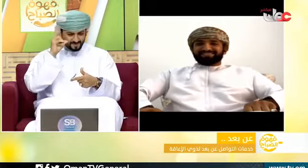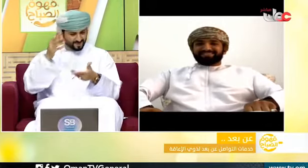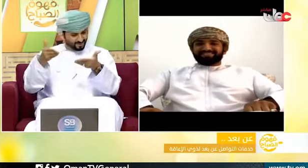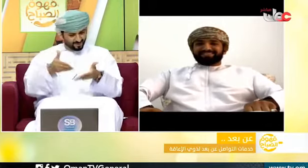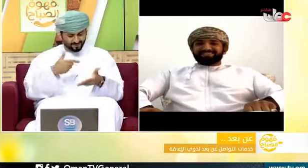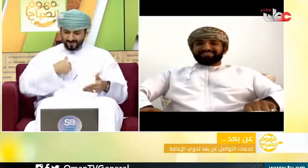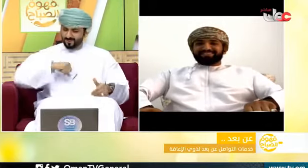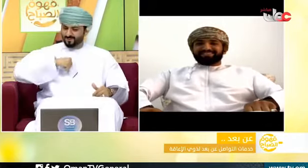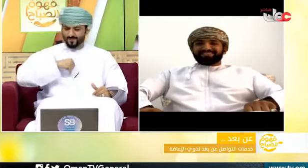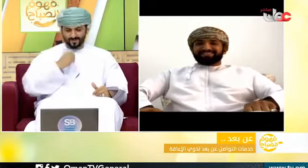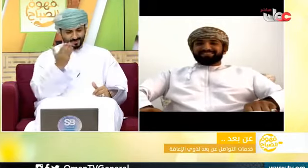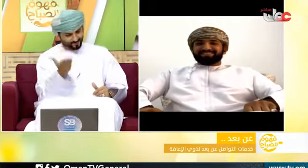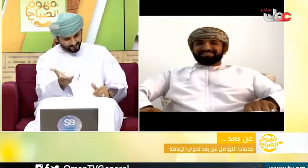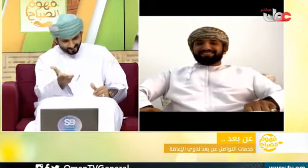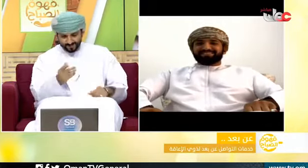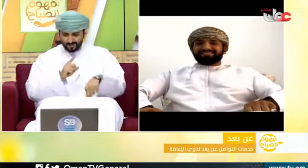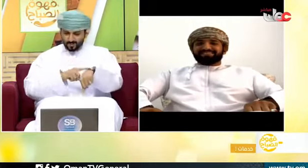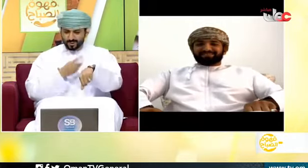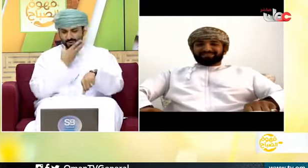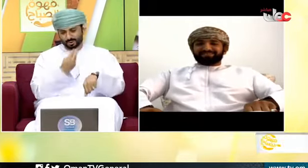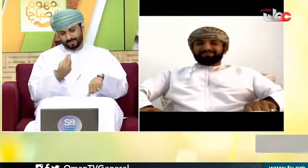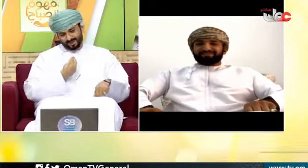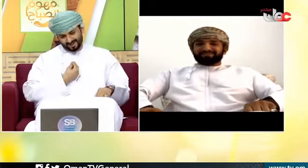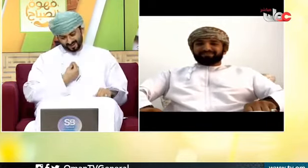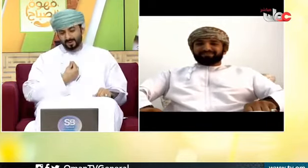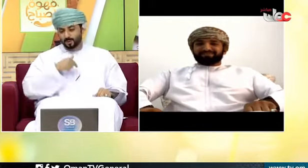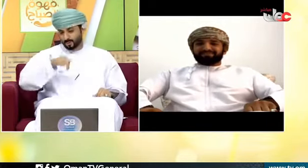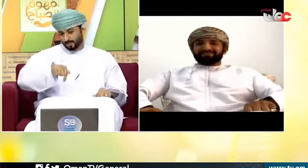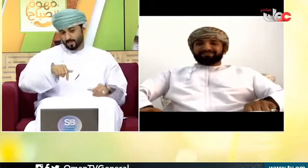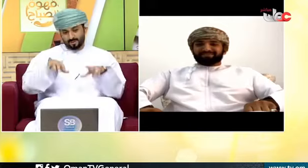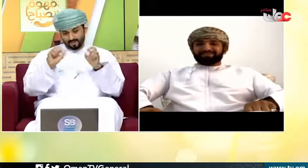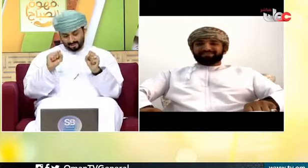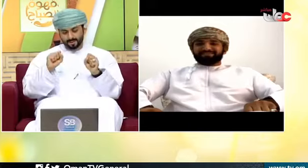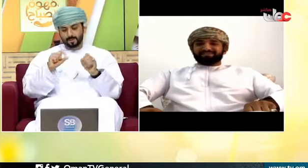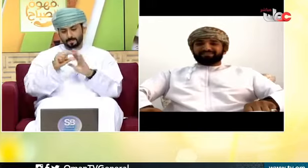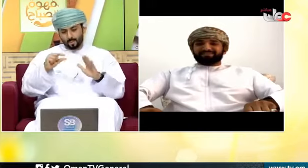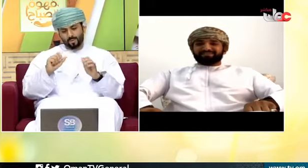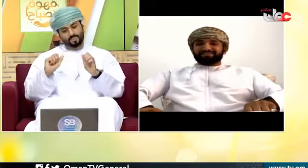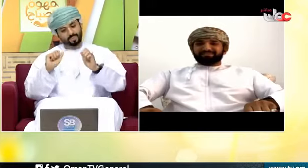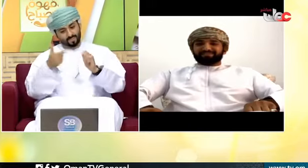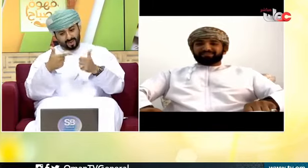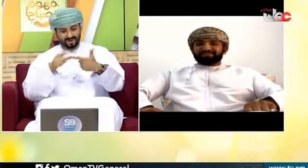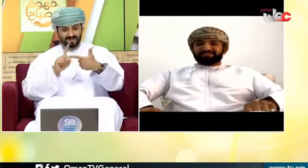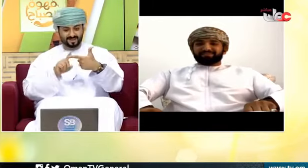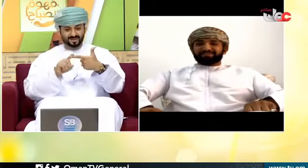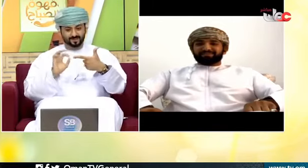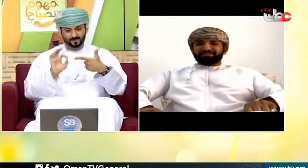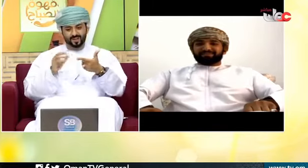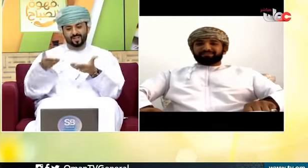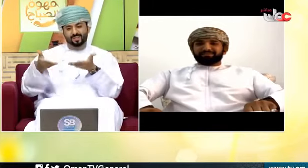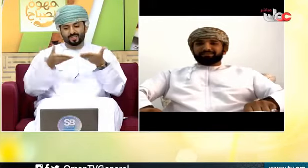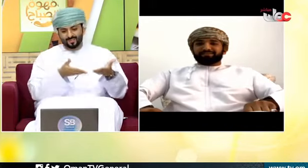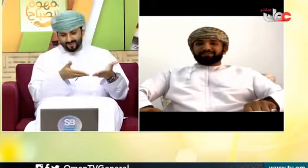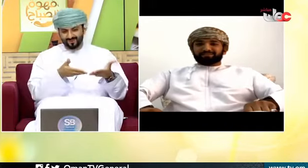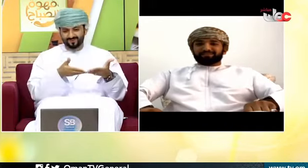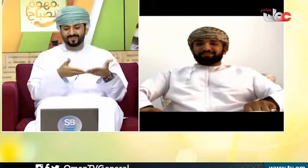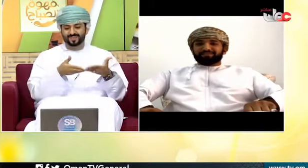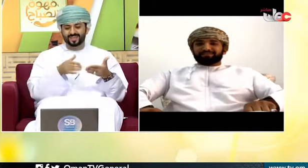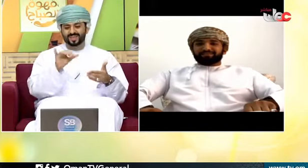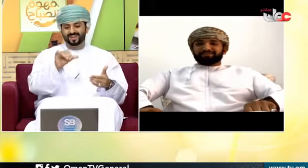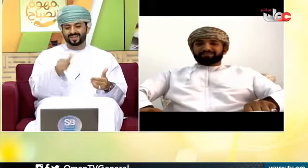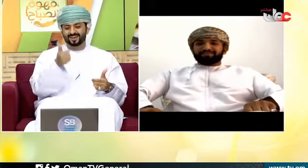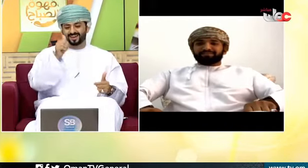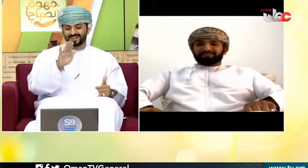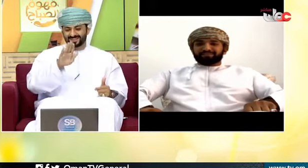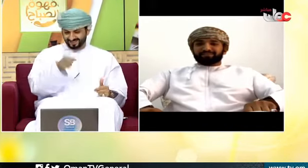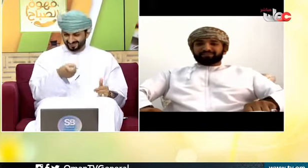التقنية. وشكرا لك محمد، وأنا فخور بكم جدا، وهذا شيء جميل جدا. الآن موضوعنا الثاني مع ضيفنا